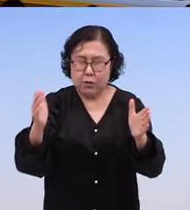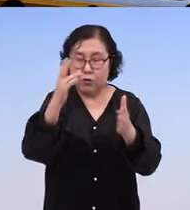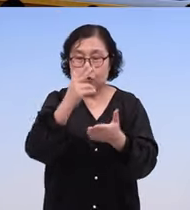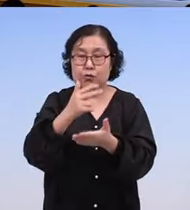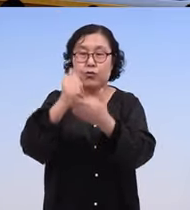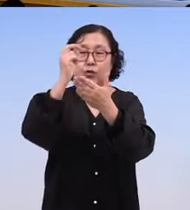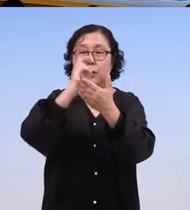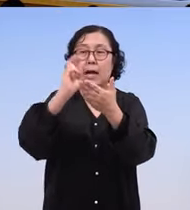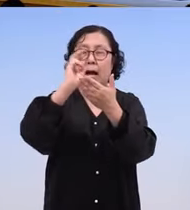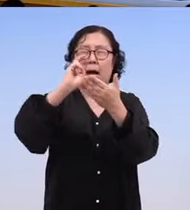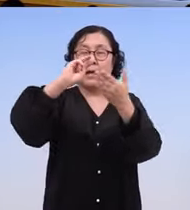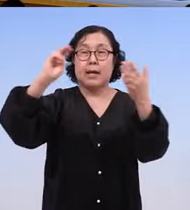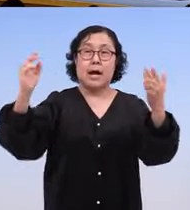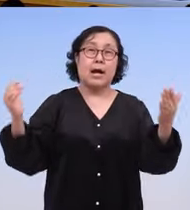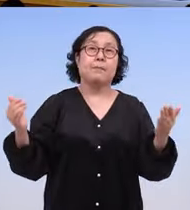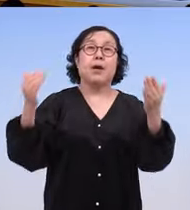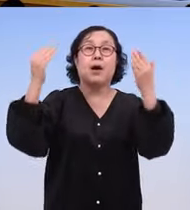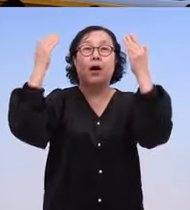평생에 주를